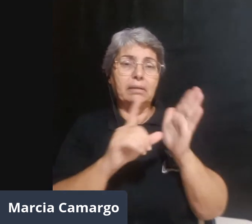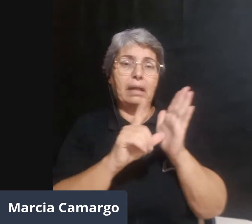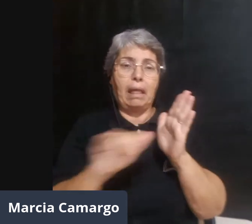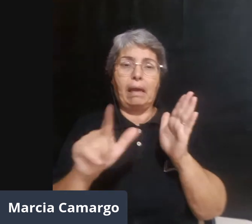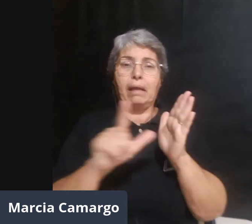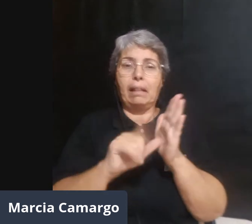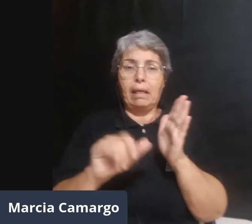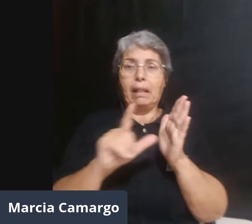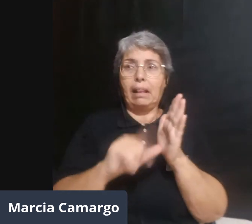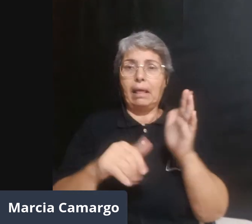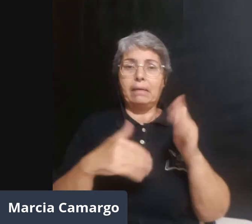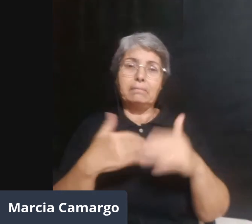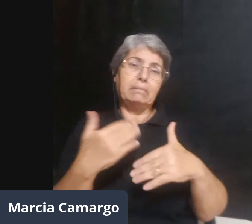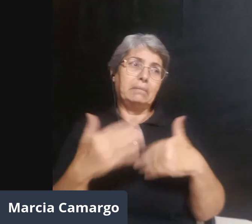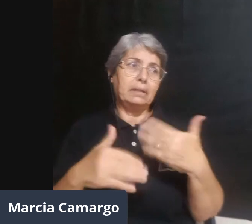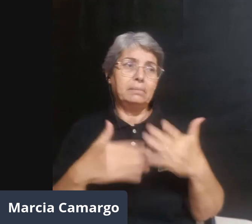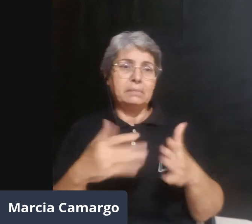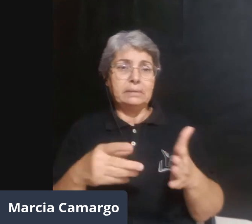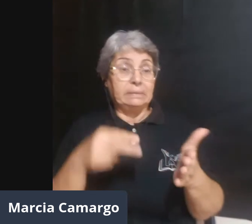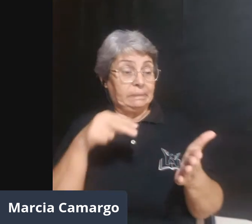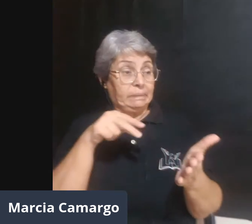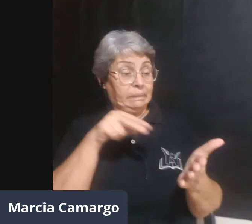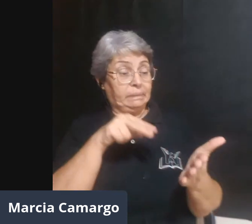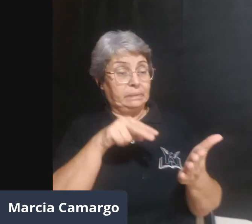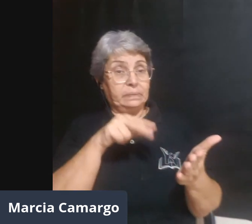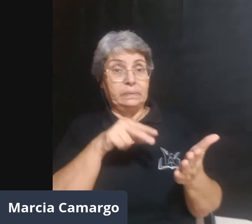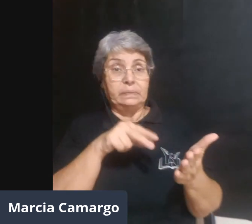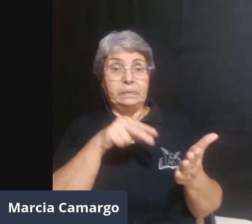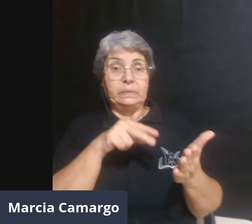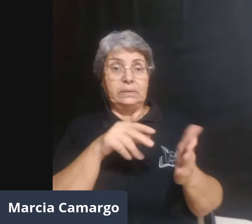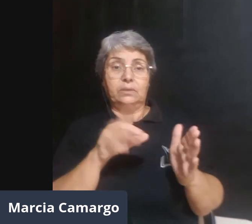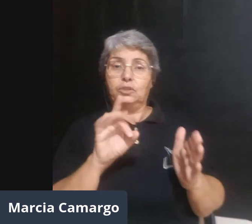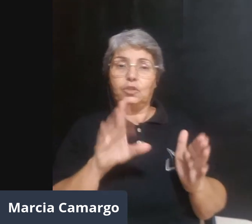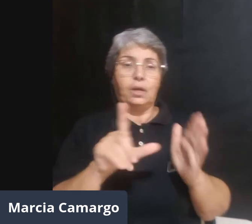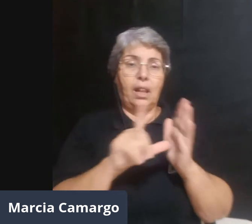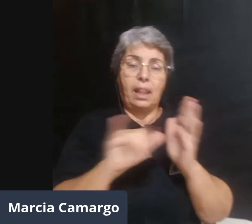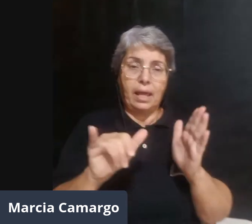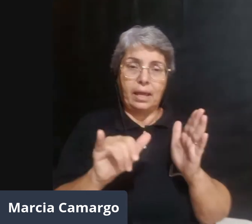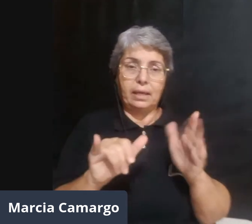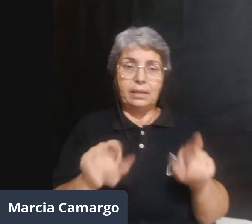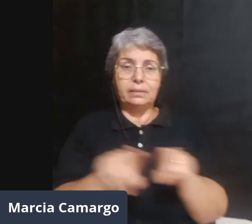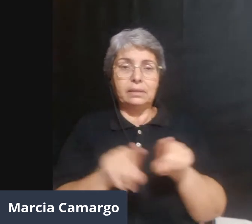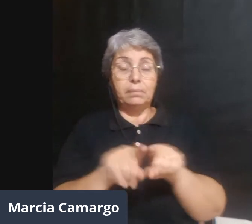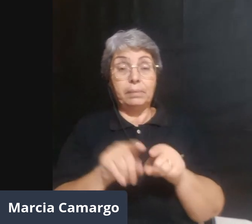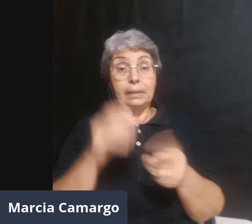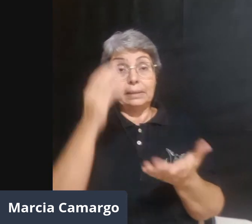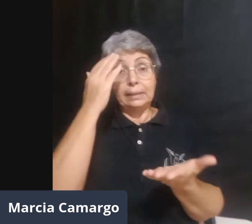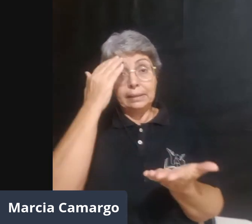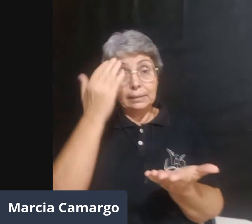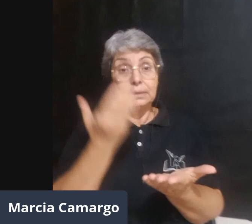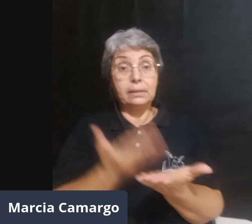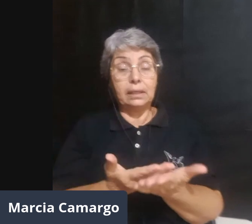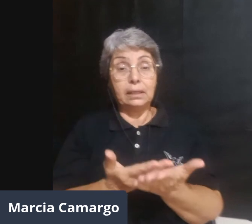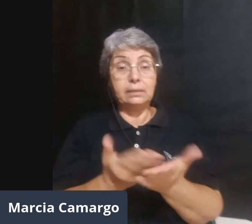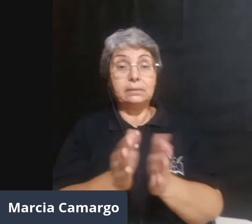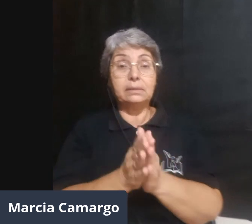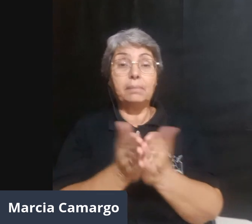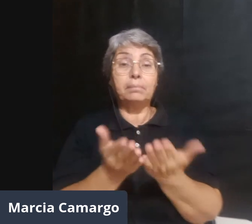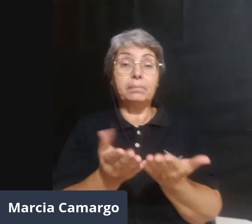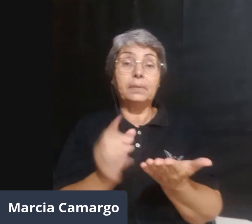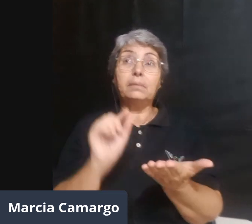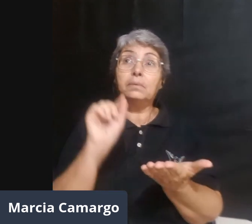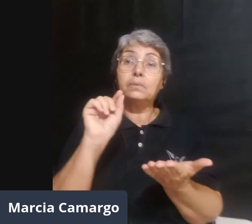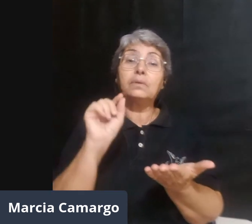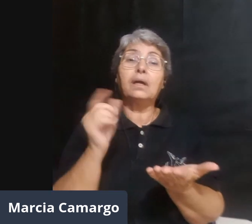torna-se mais uma crença numa teoria doutrinária do que a apreciação da graça de Cristo dada a